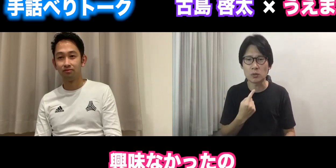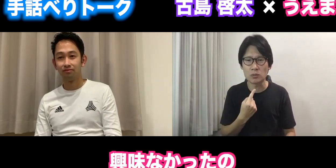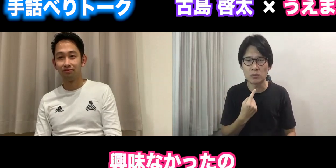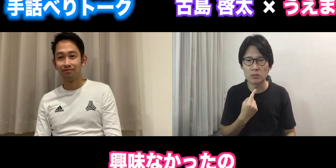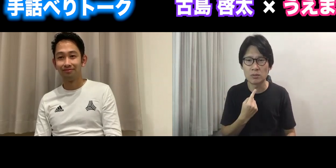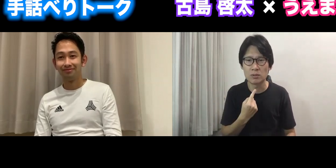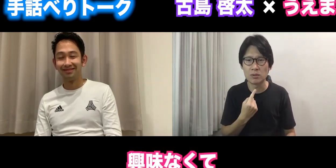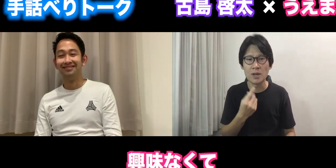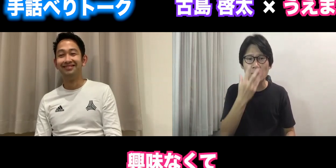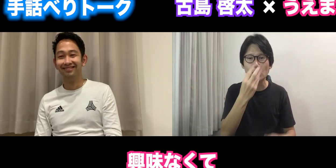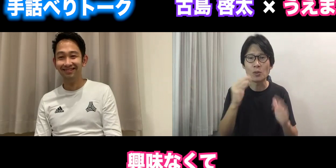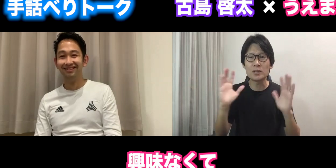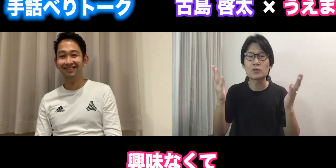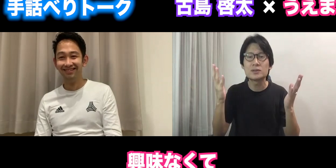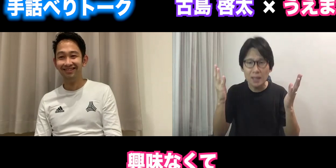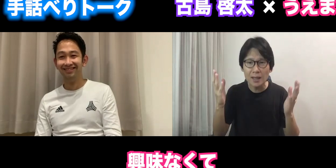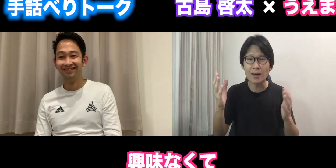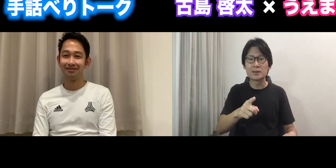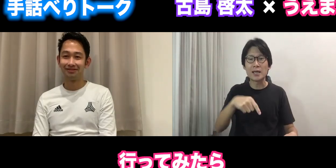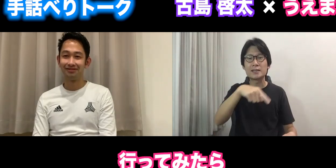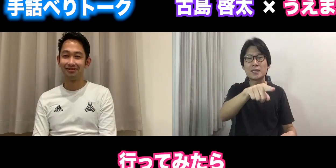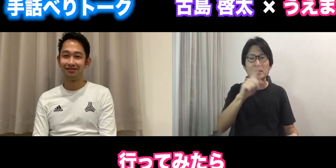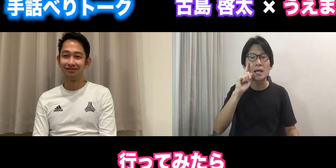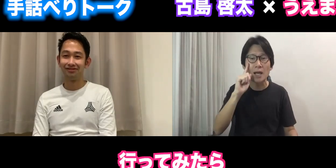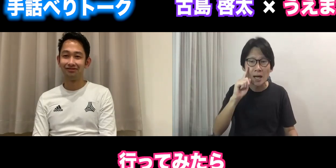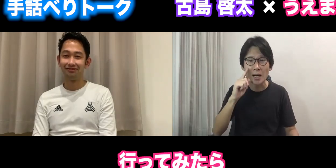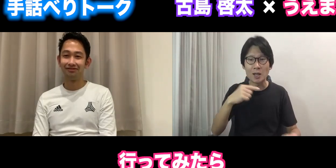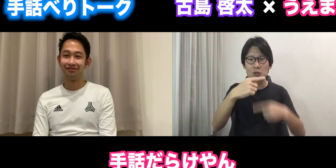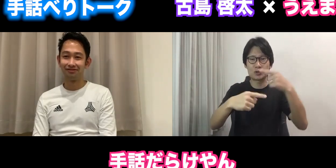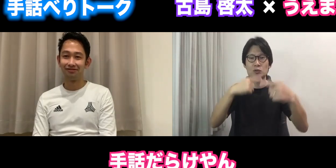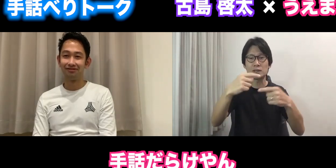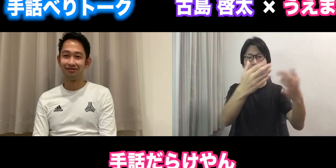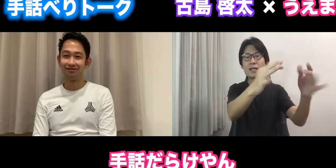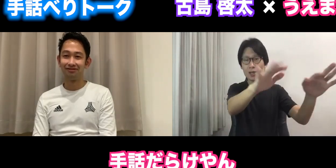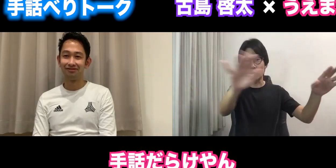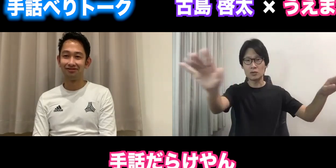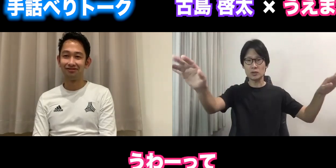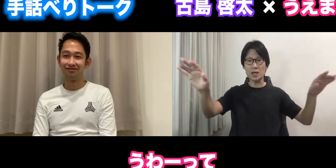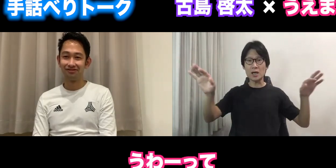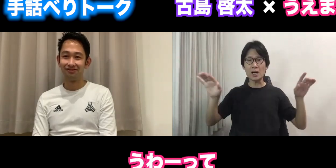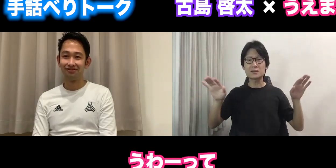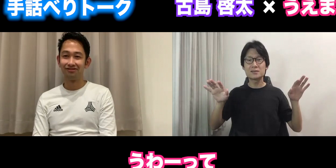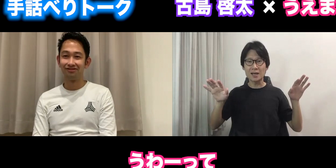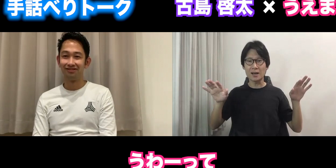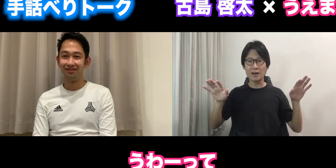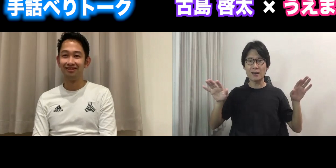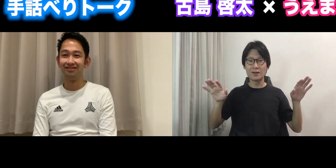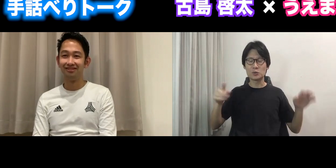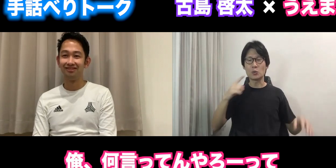んつっがも約て行ってみたら唾だらけアワーって俺